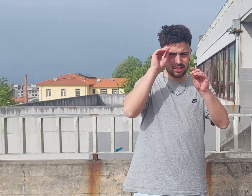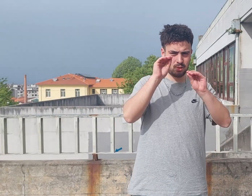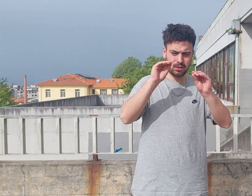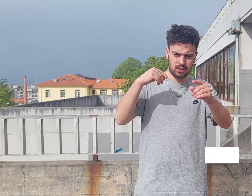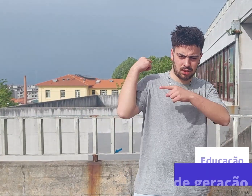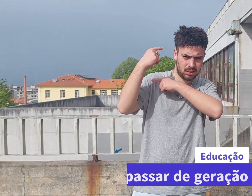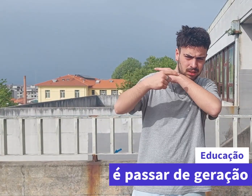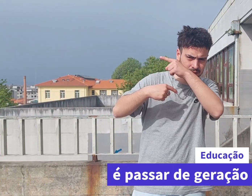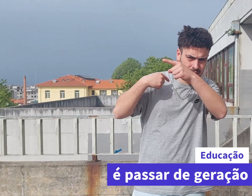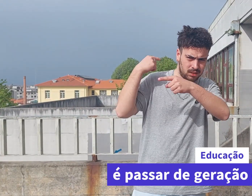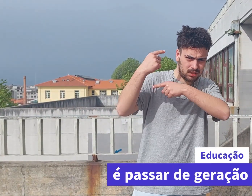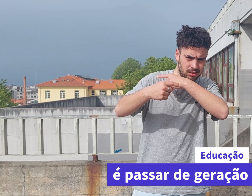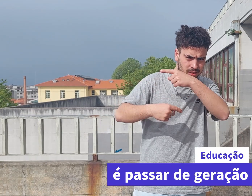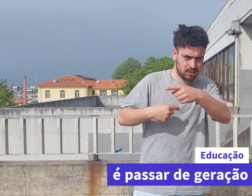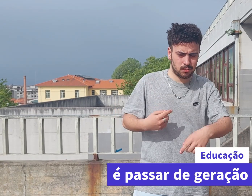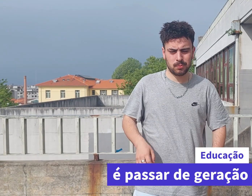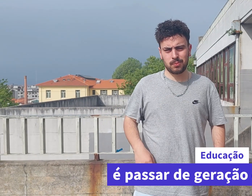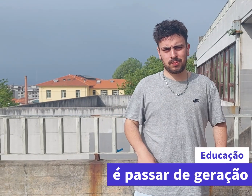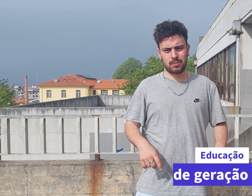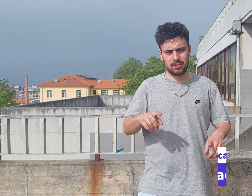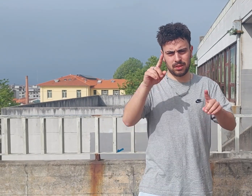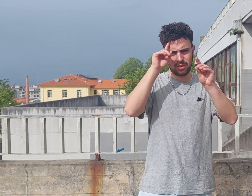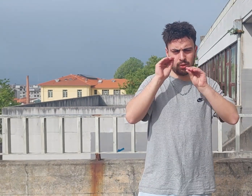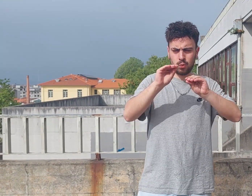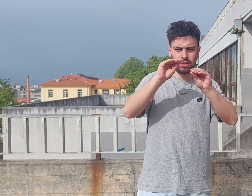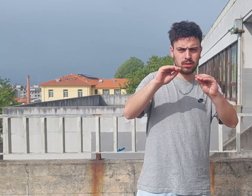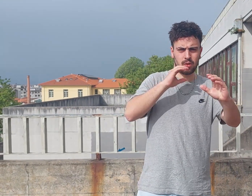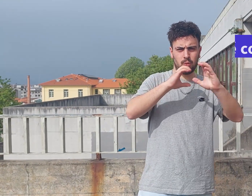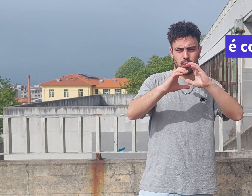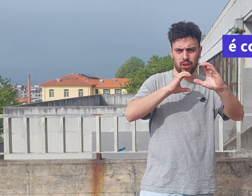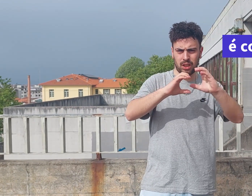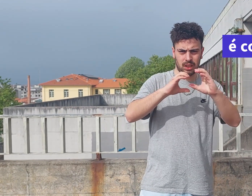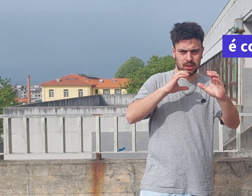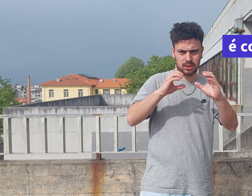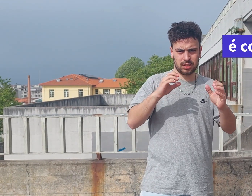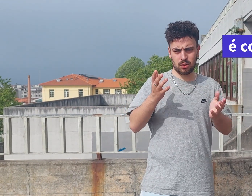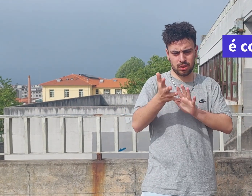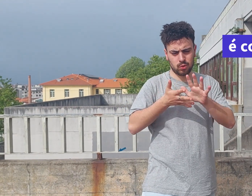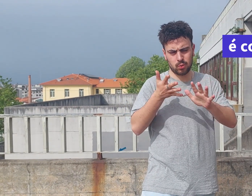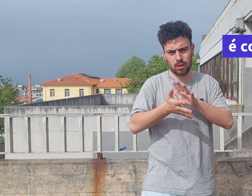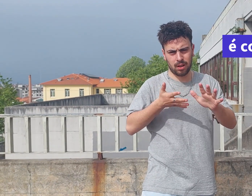educação é passar de geração em geração educação é comunicação